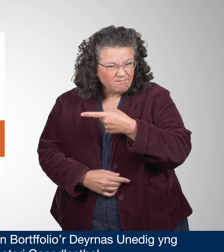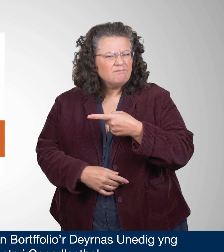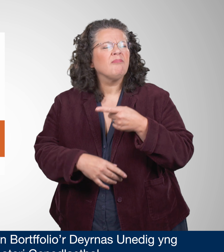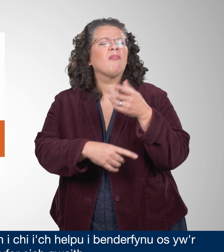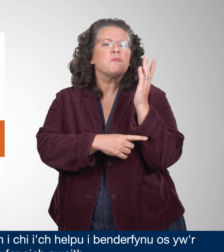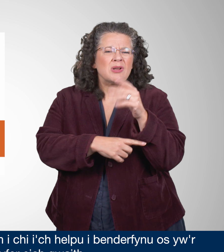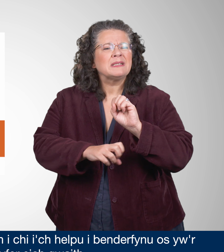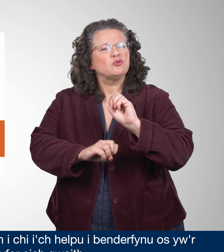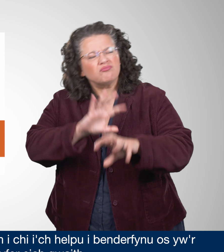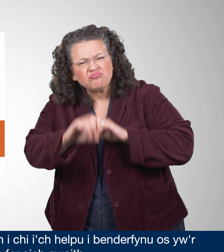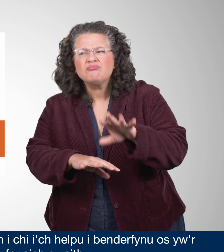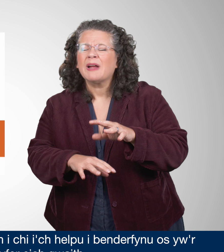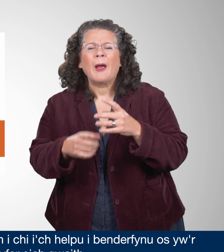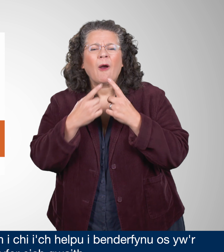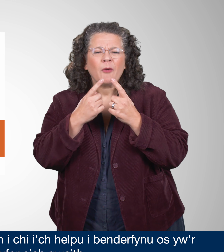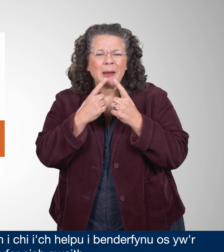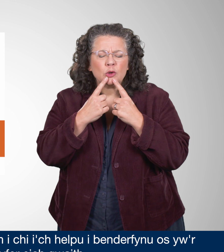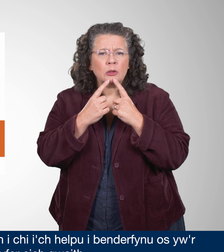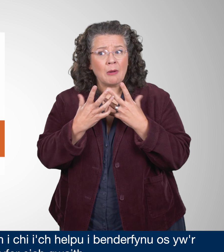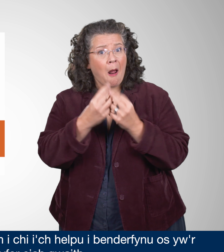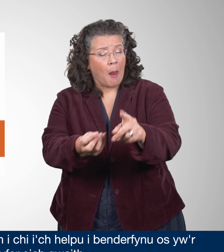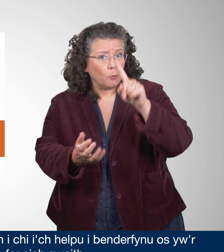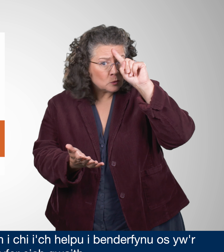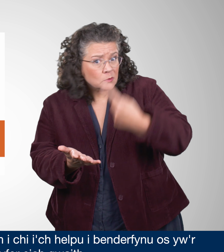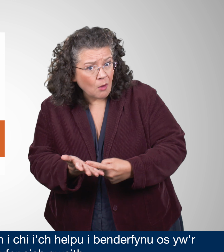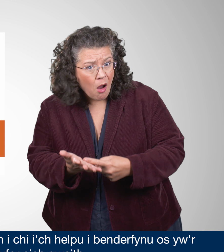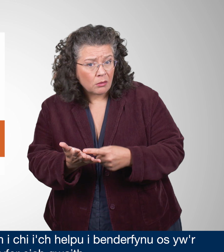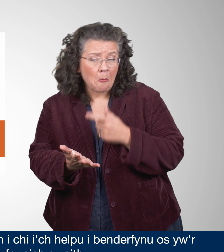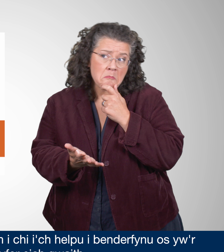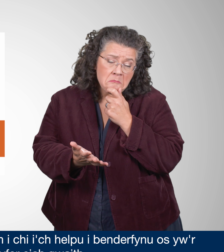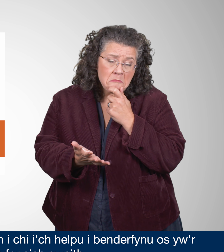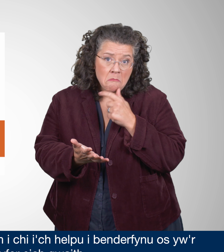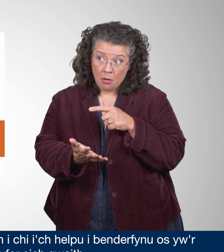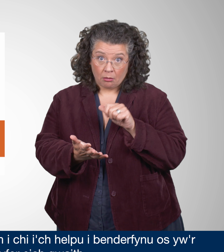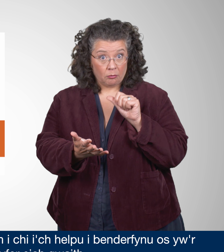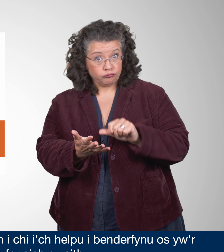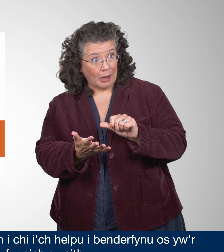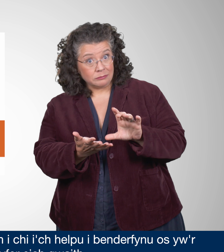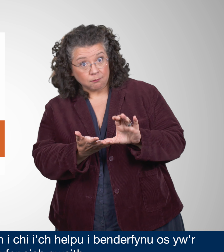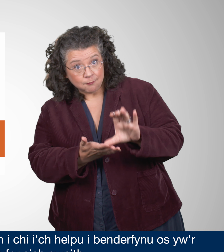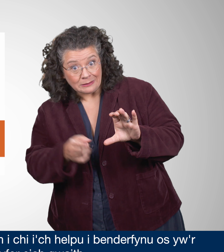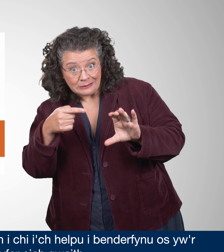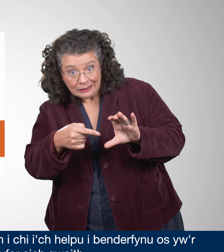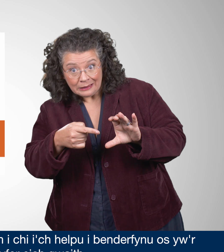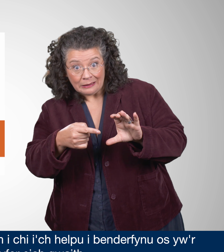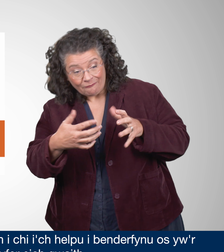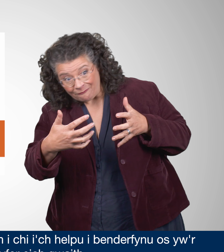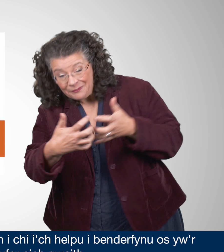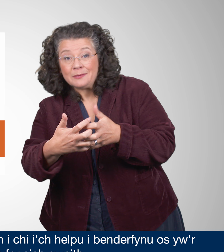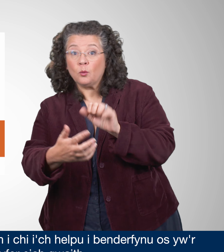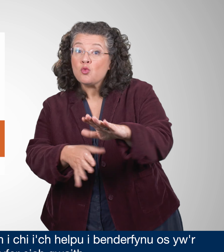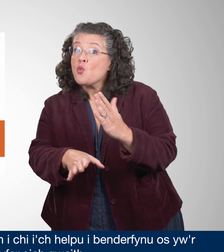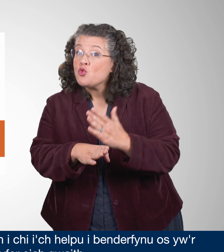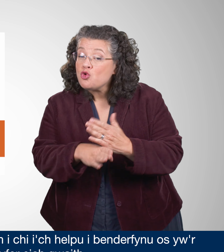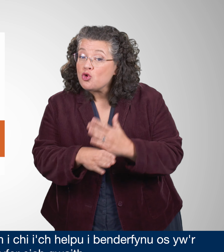Nod y cyflwyniad hwn yw rhoi gwybodaeth i chi i'ch helpu i benderfynu